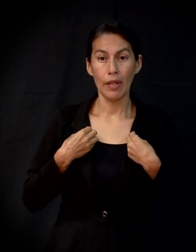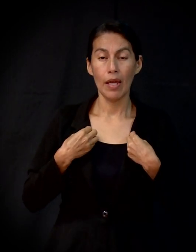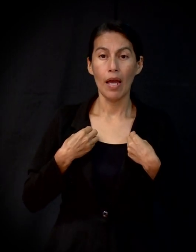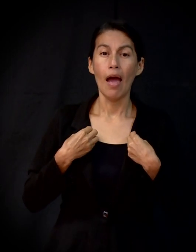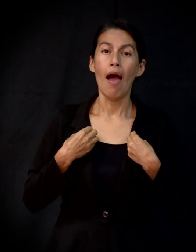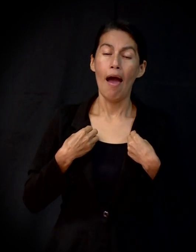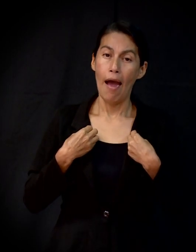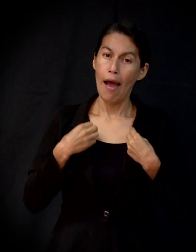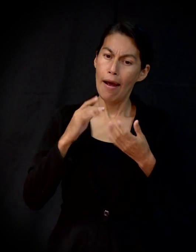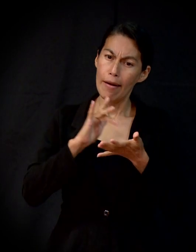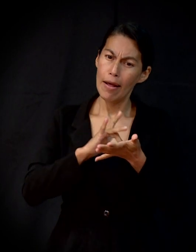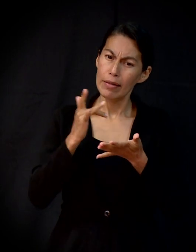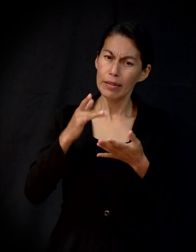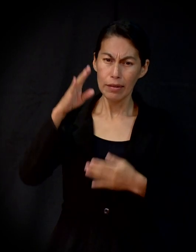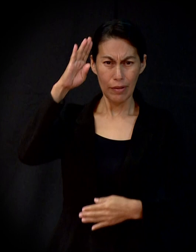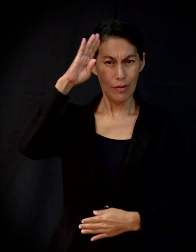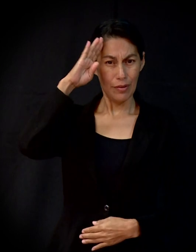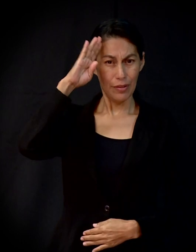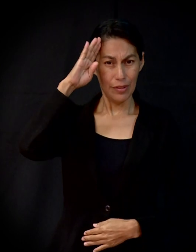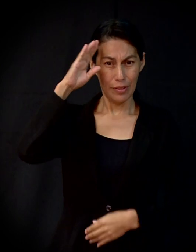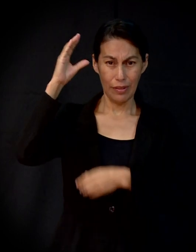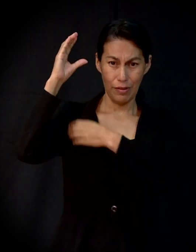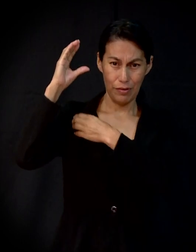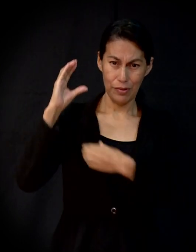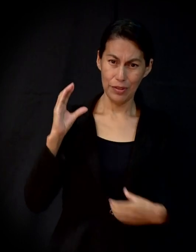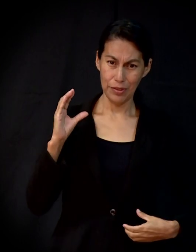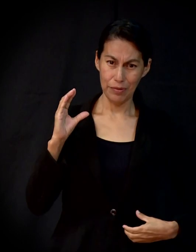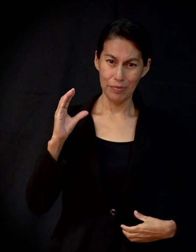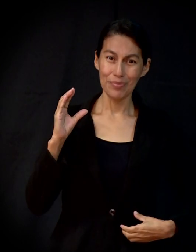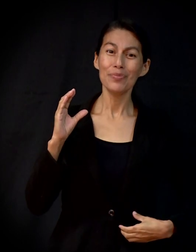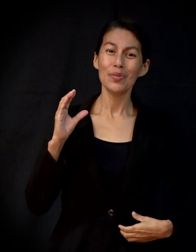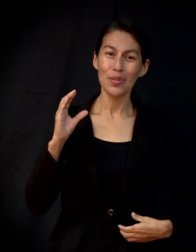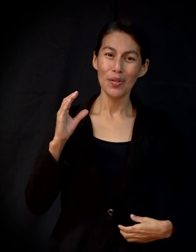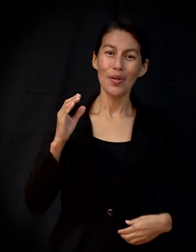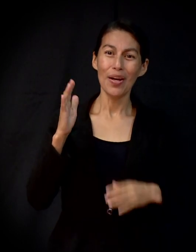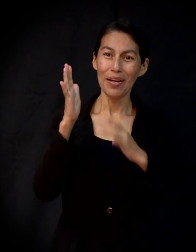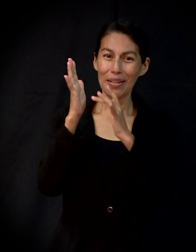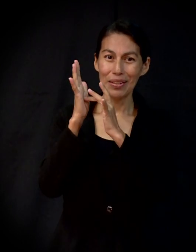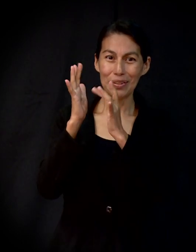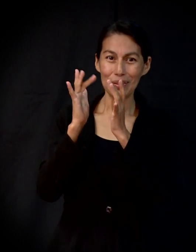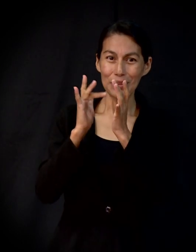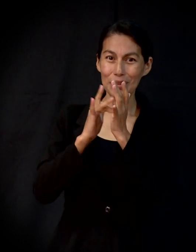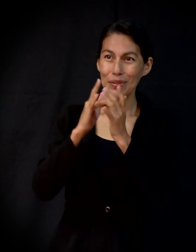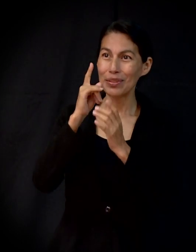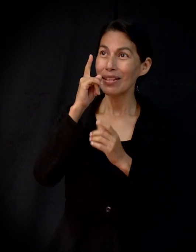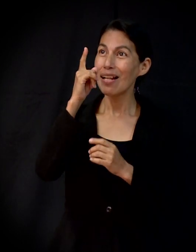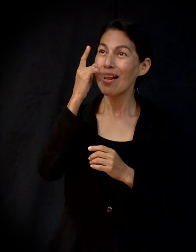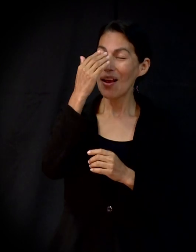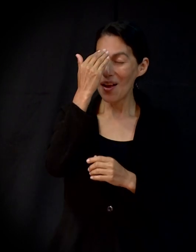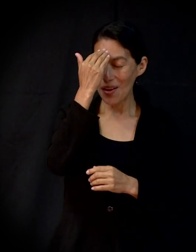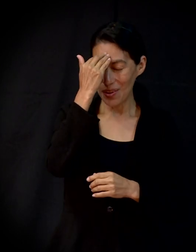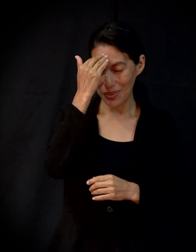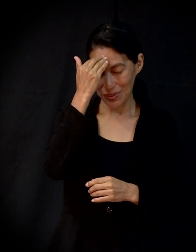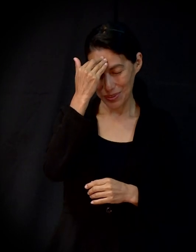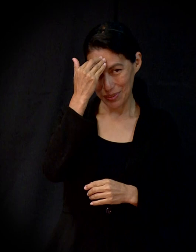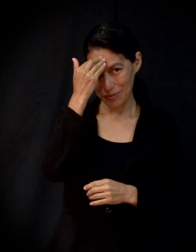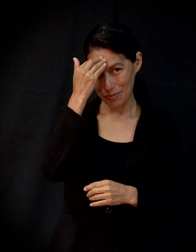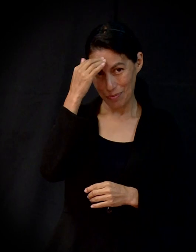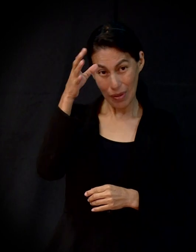padres conocí a Jesús y aprendí a verlo como un amigo, como un